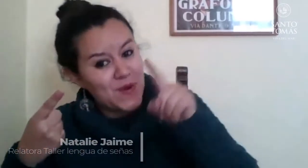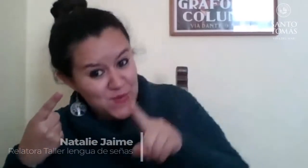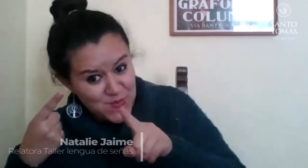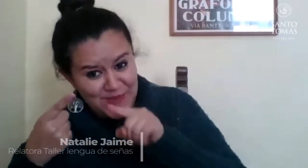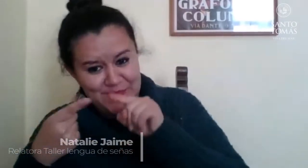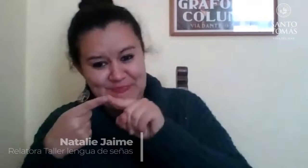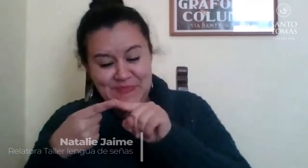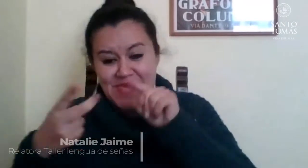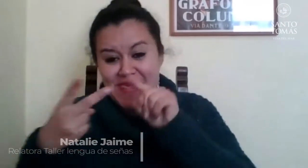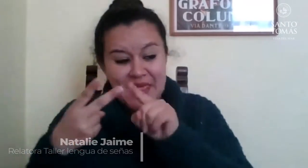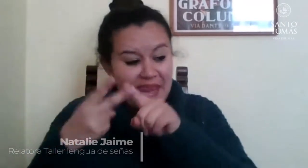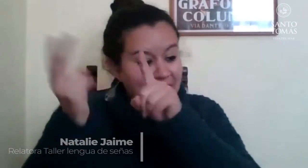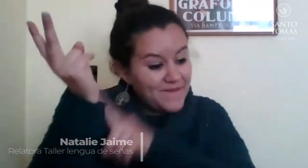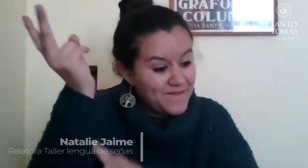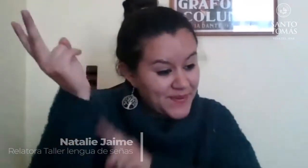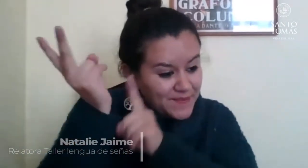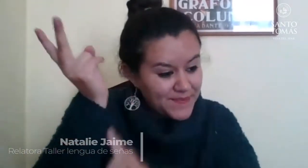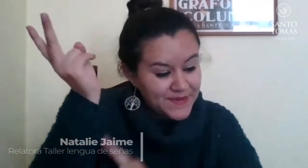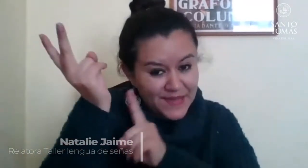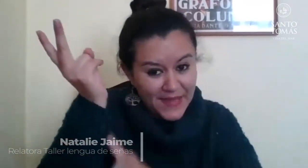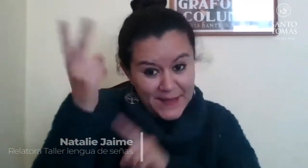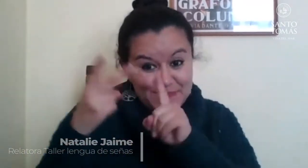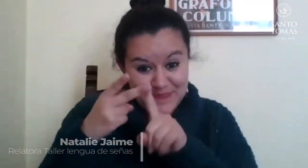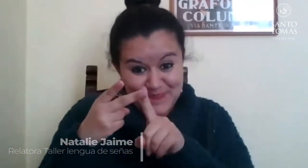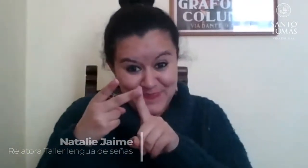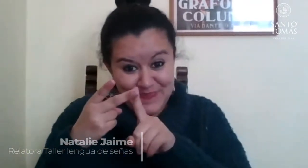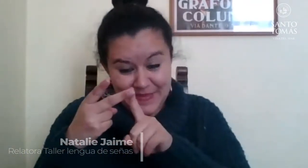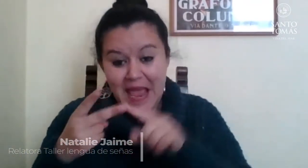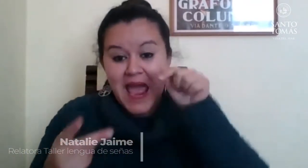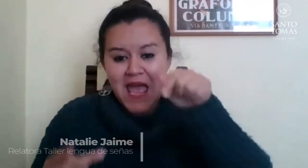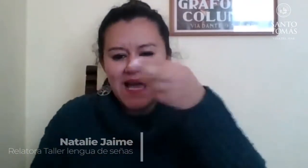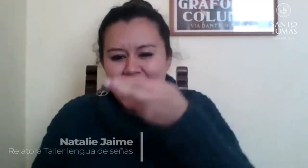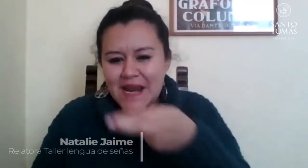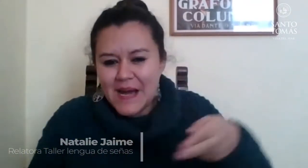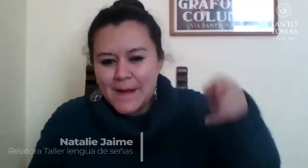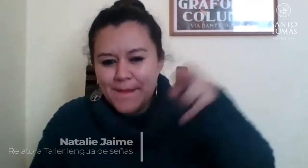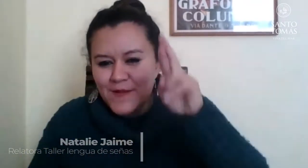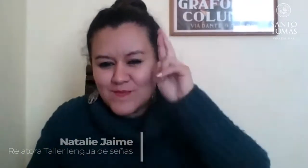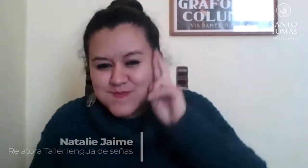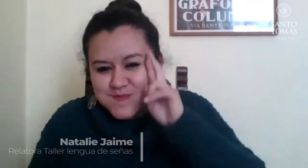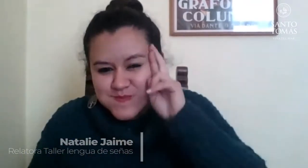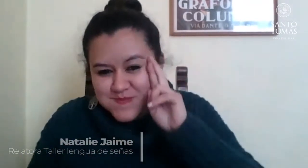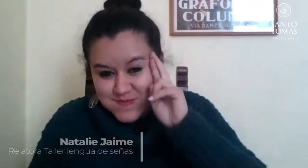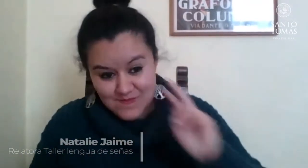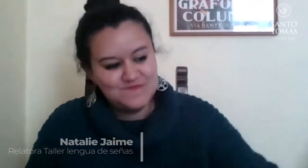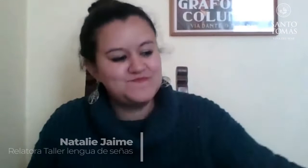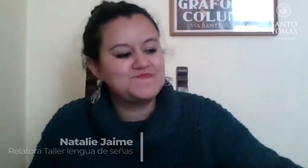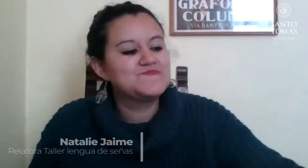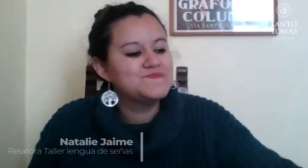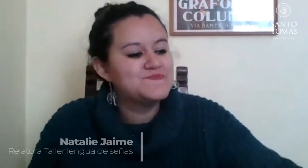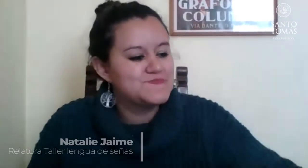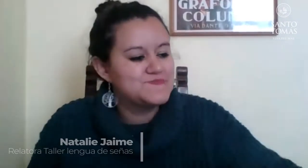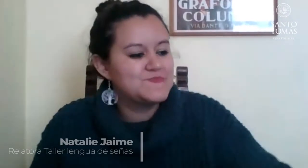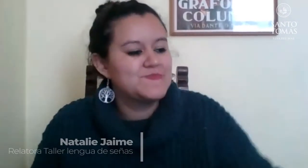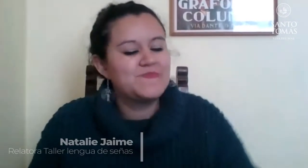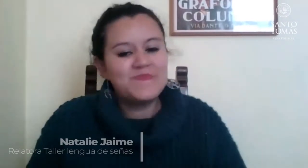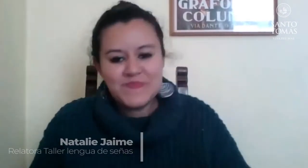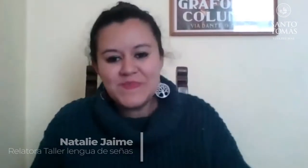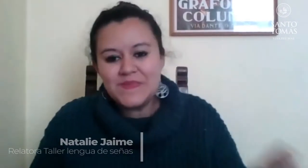pasada? En primer lugar vimos las preguntas. Vimos también vocabulario de familia y vamos a hacer un leve repaso antes de